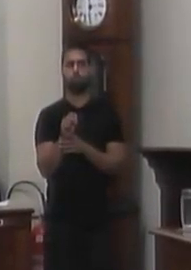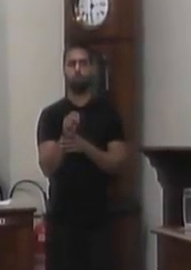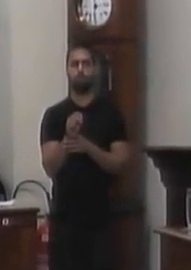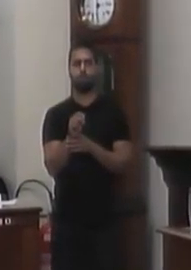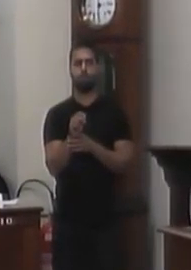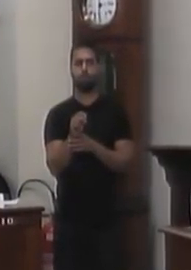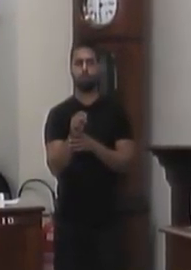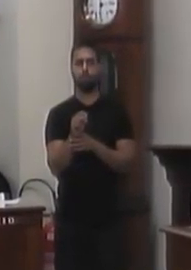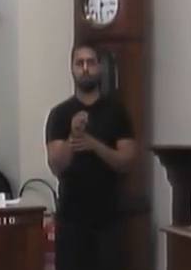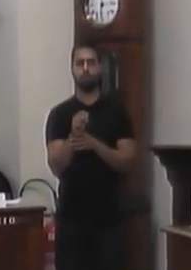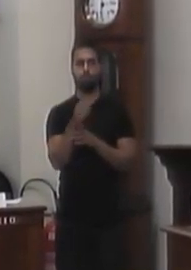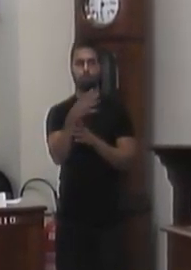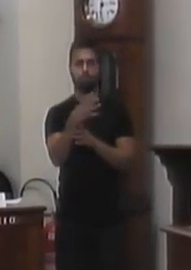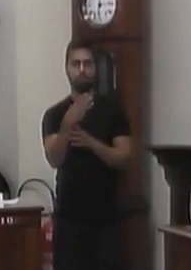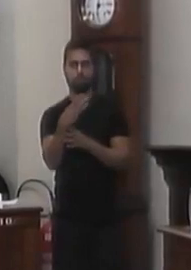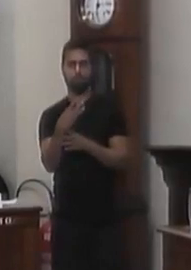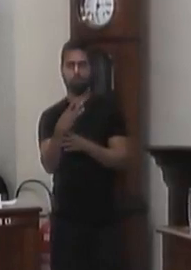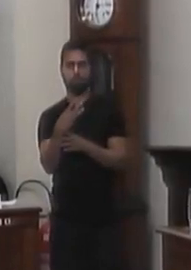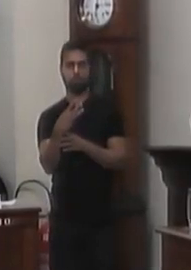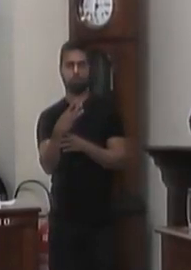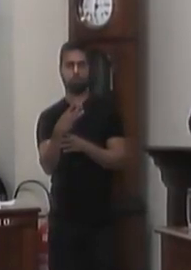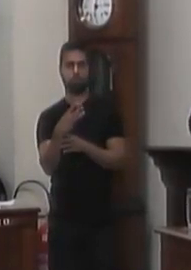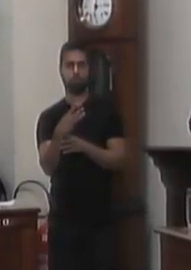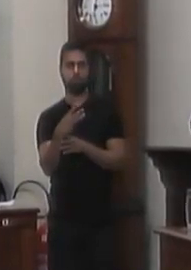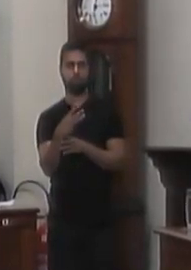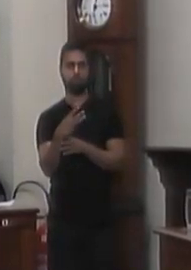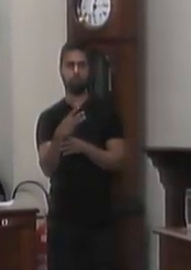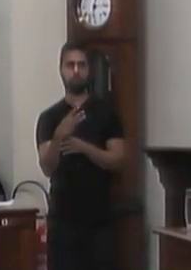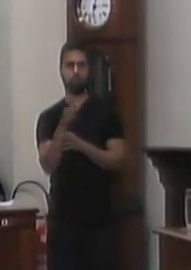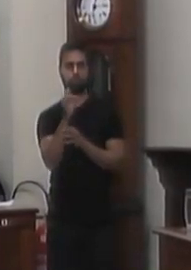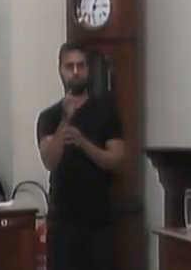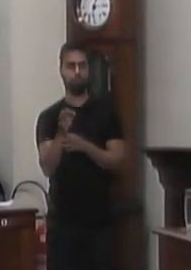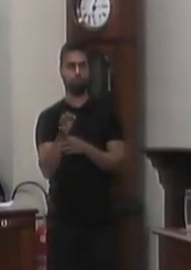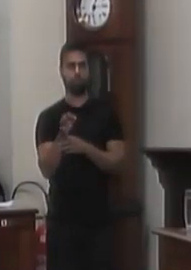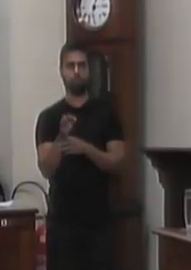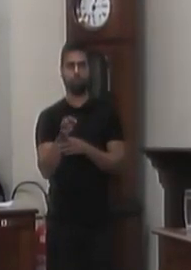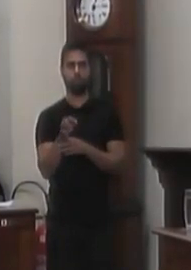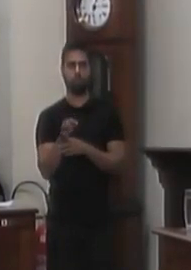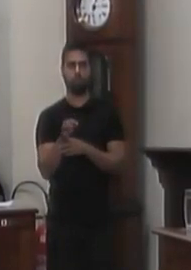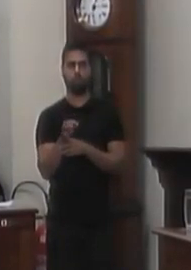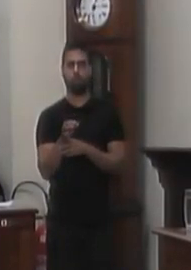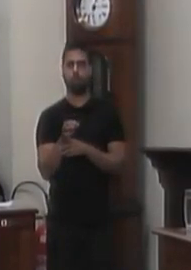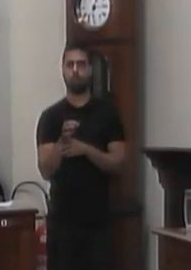Quanto? 43%. 43%? Oi?